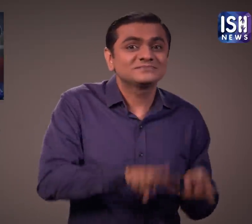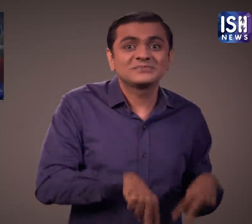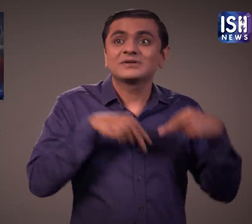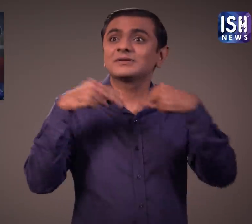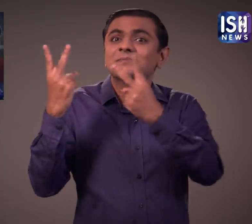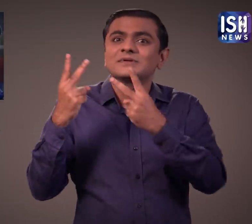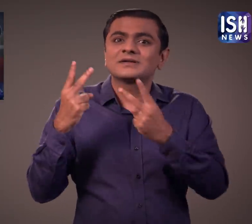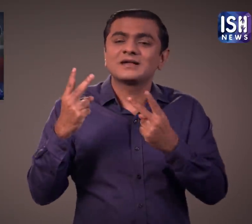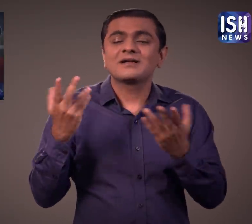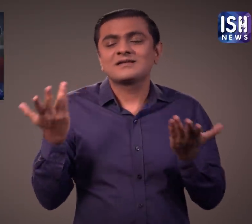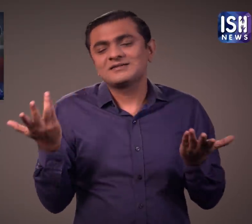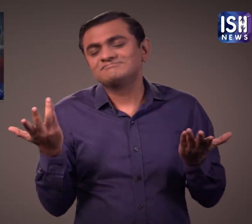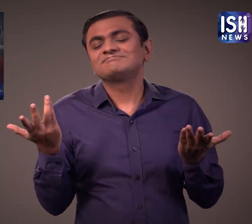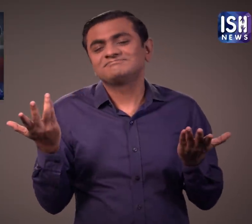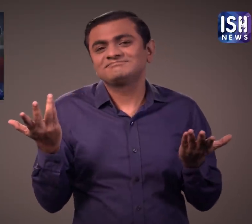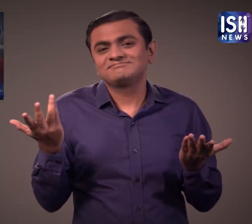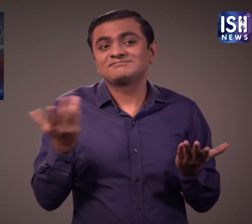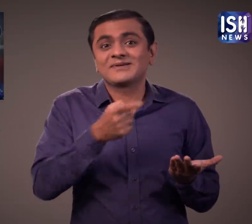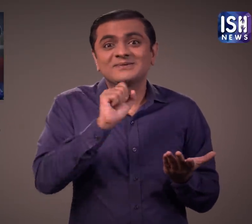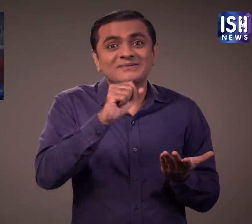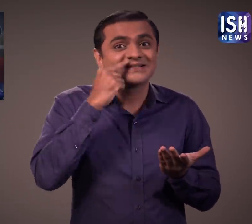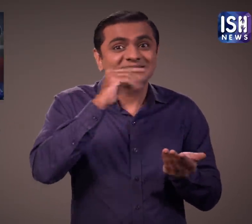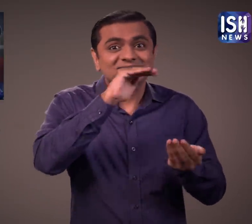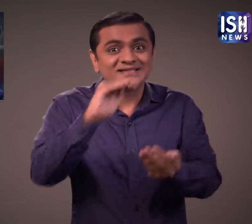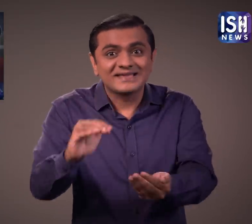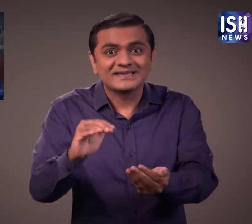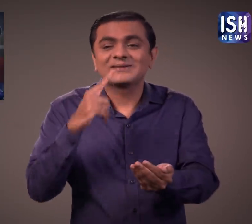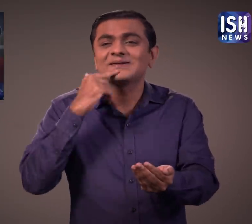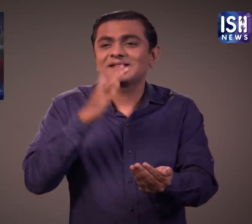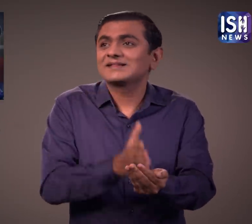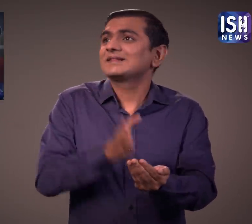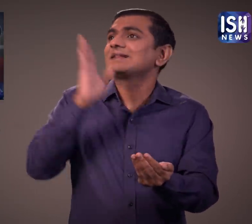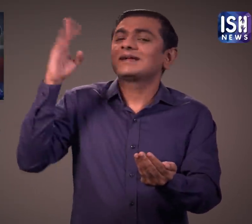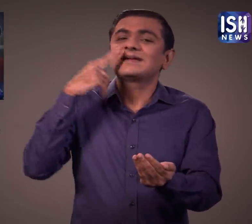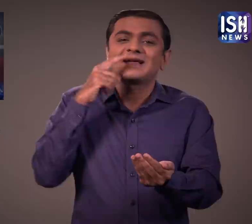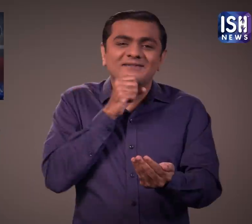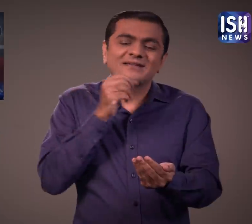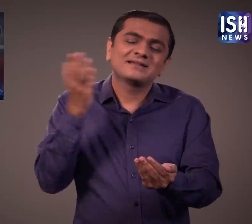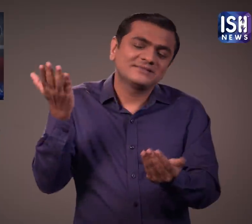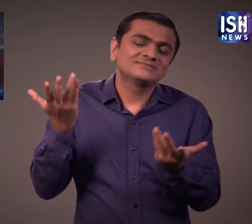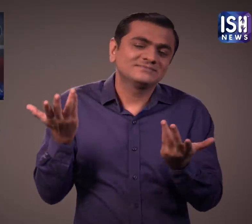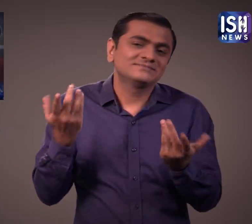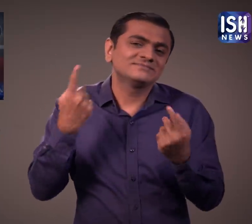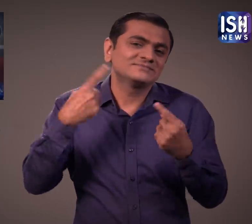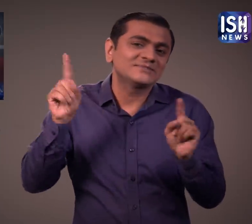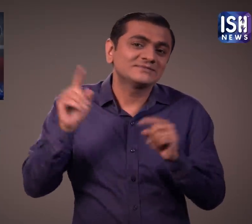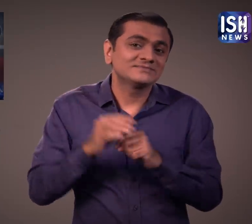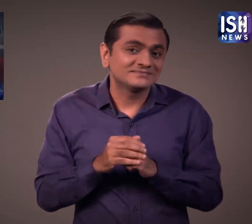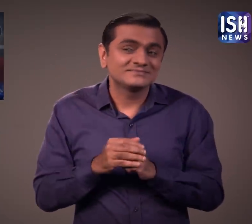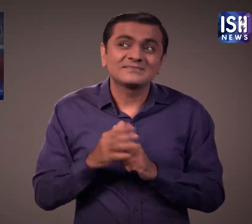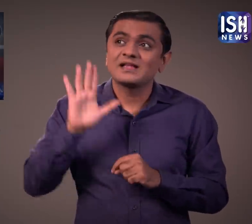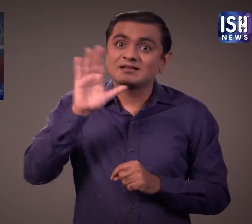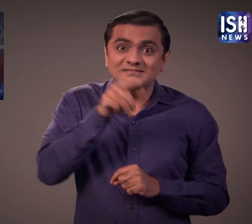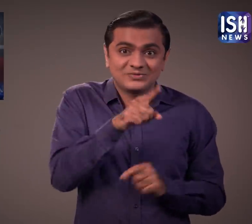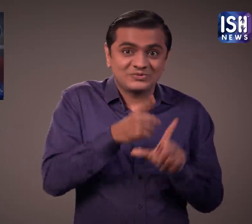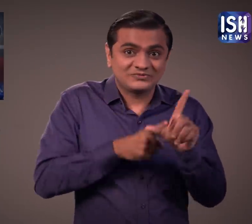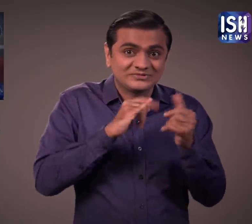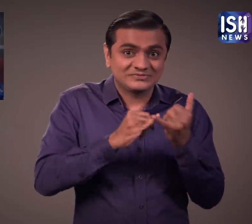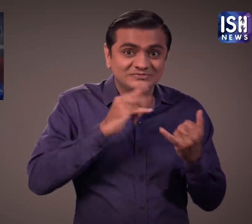योवराज ने मजाप में जवाब देते हुए कहा आखिरकार आप दादा बन गए मैं और बच्चा सीधे क्रिकेट का अभियास